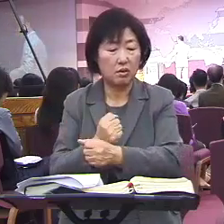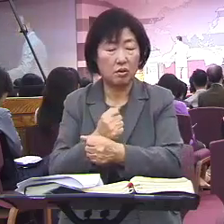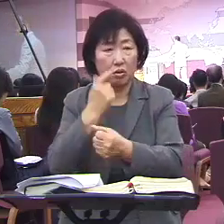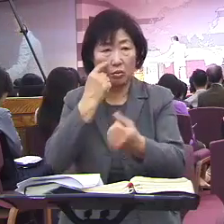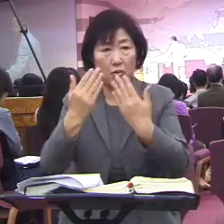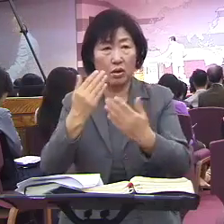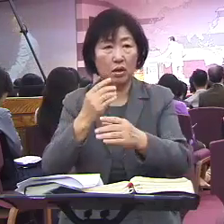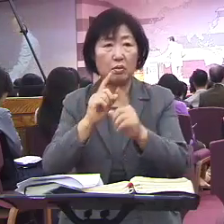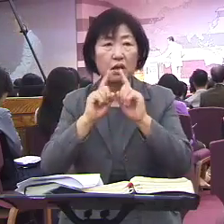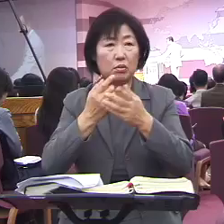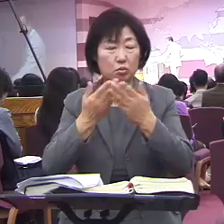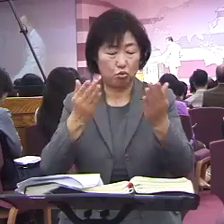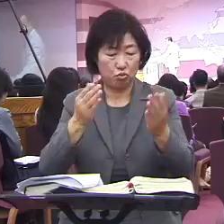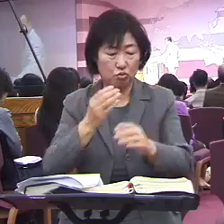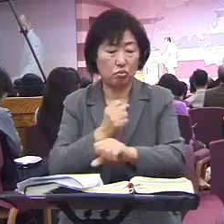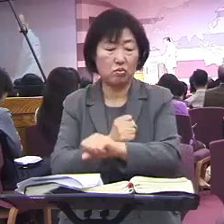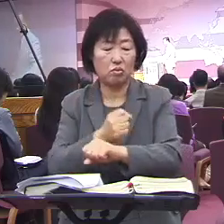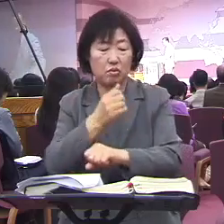분명히 말씀하십니다.